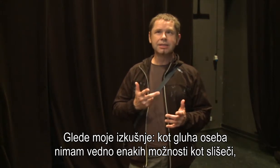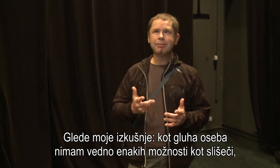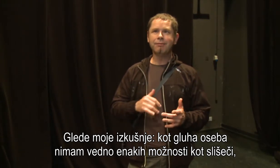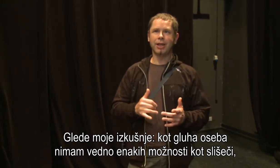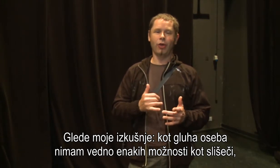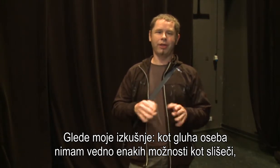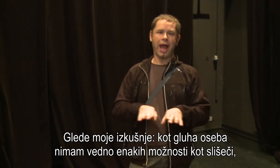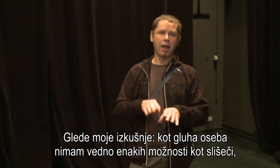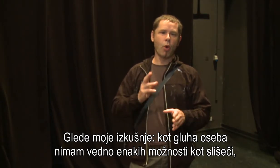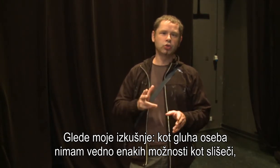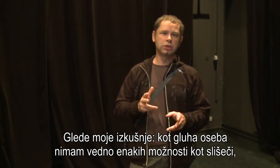nimam vedno enake možnosti,